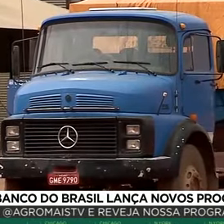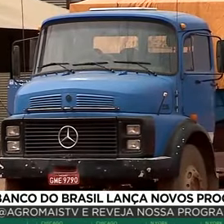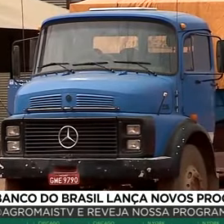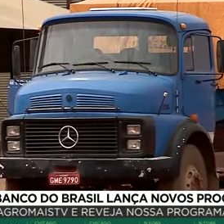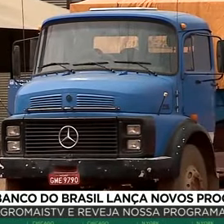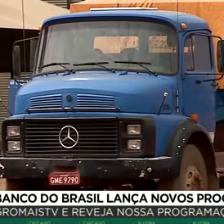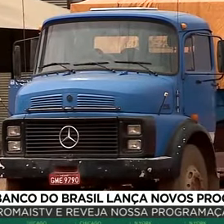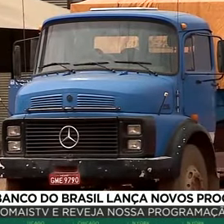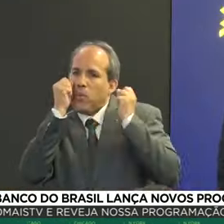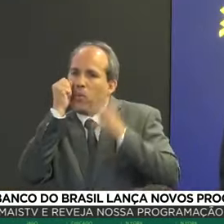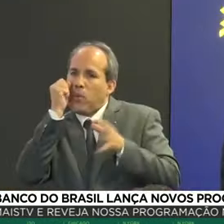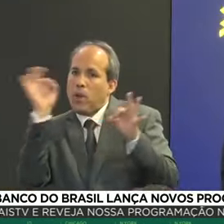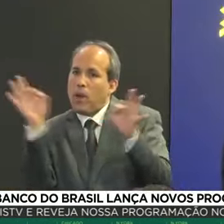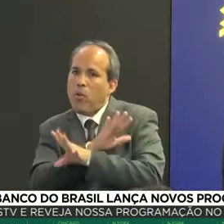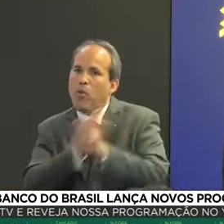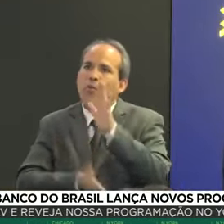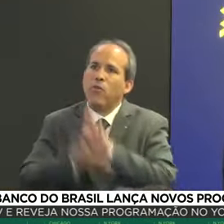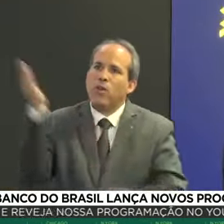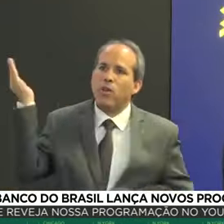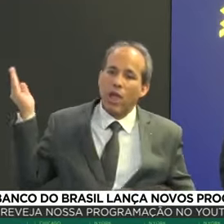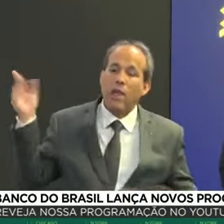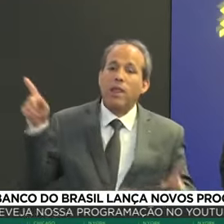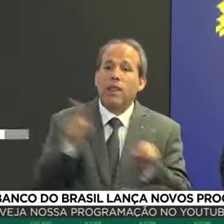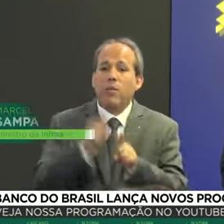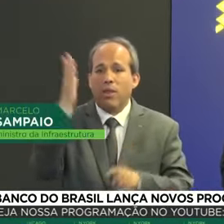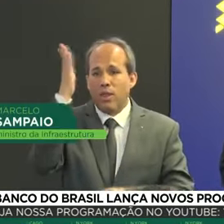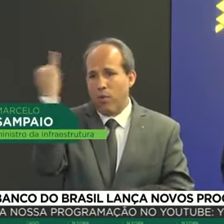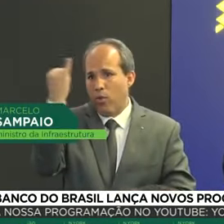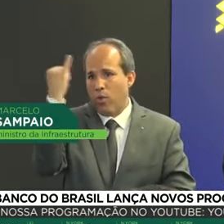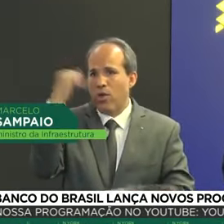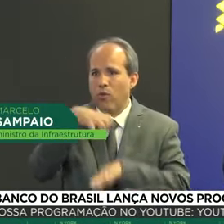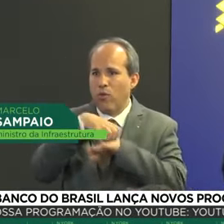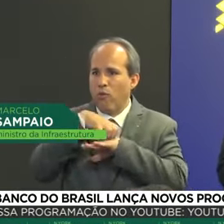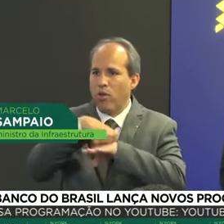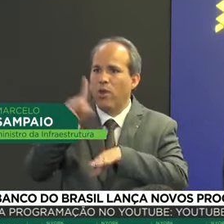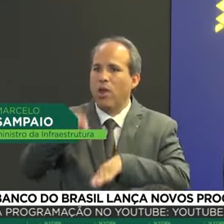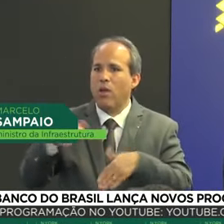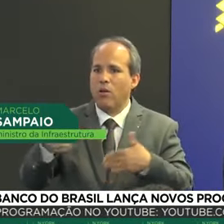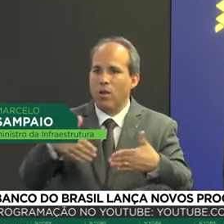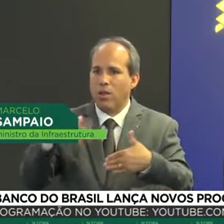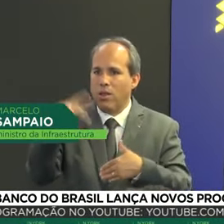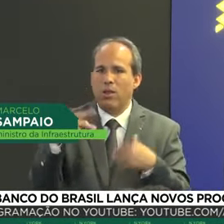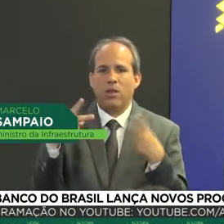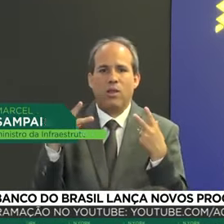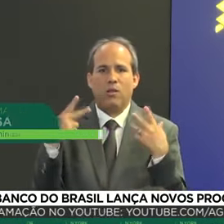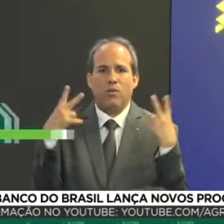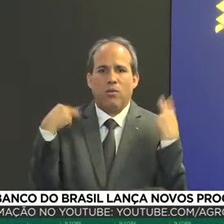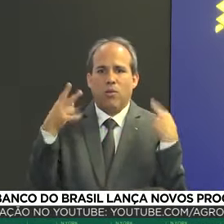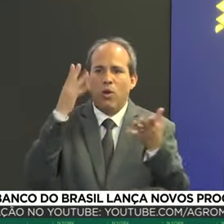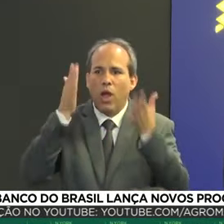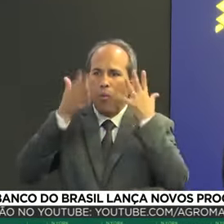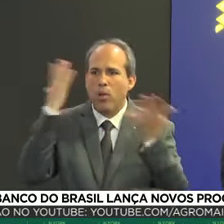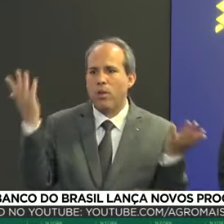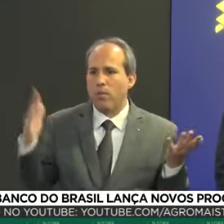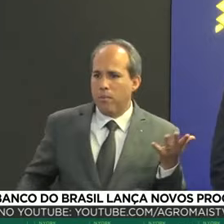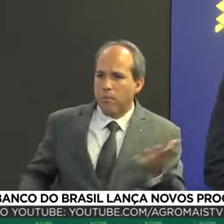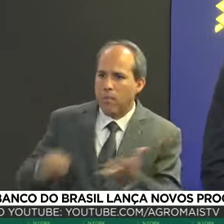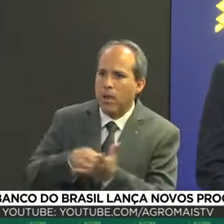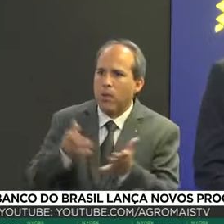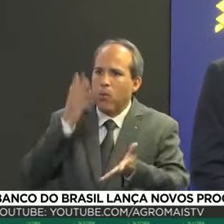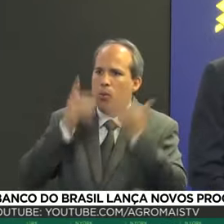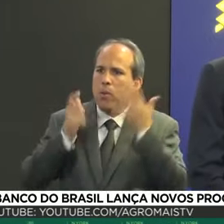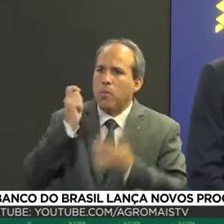fretes antecipados por ano a gente sabe da importância também do frete para a renda do caminhoneiro muitas vezes o cabelo tira do